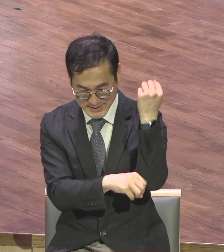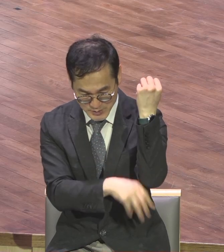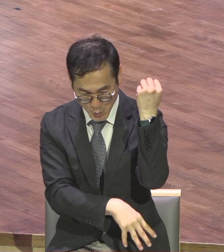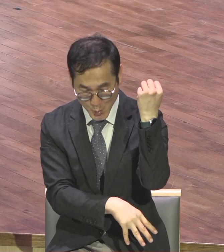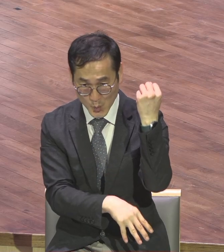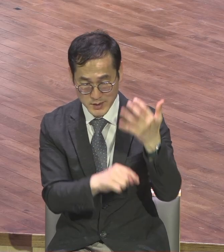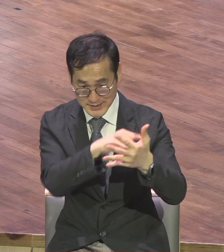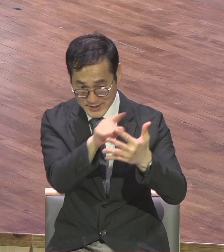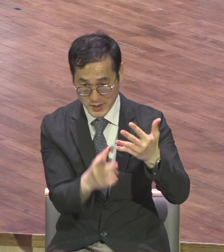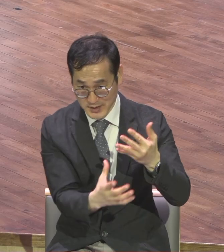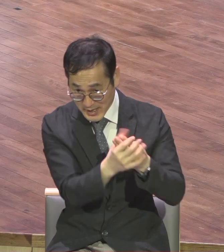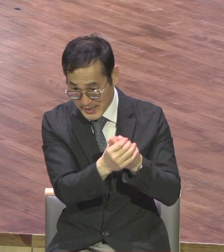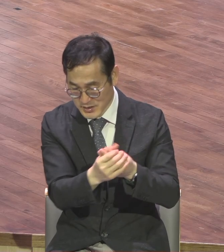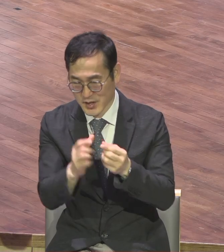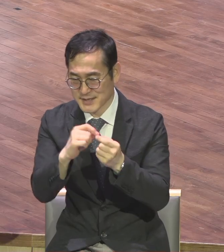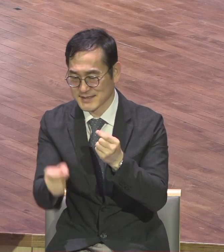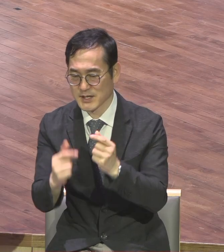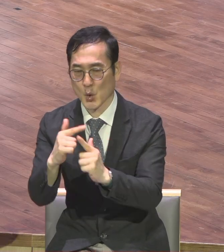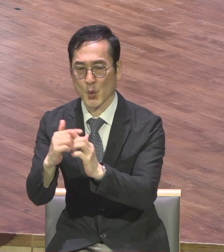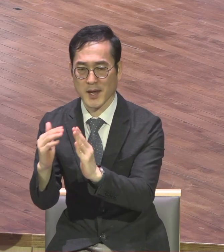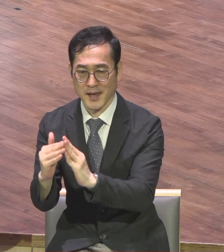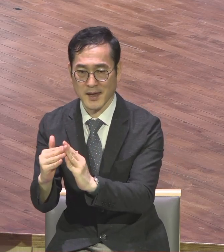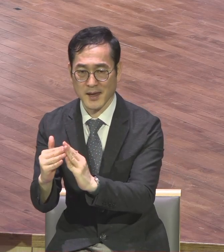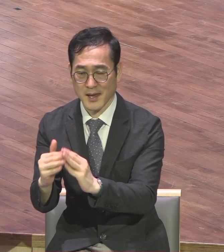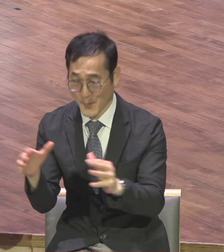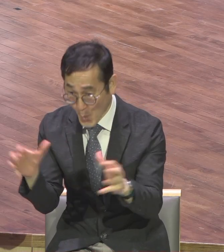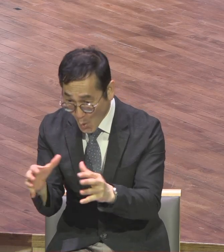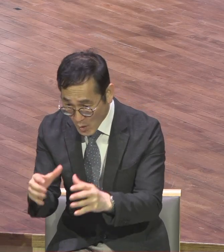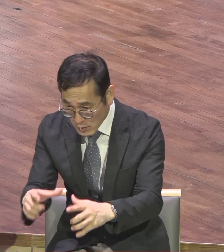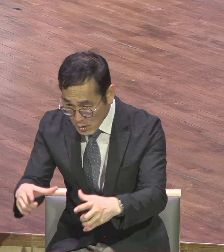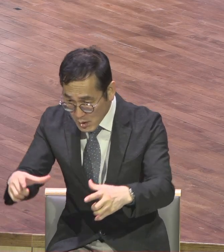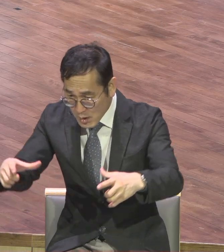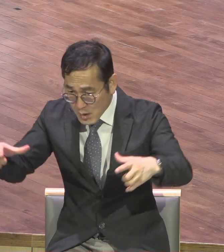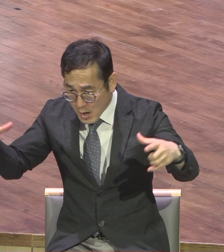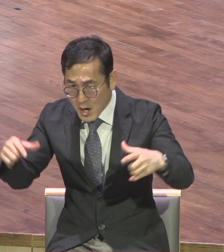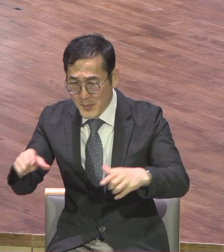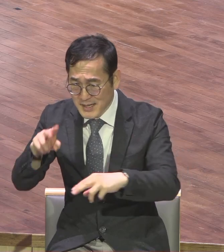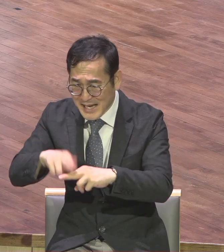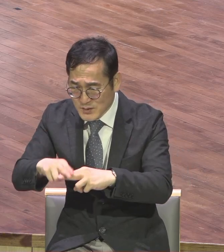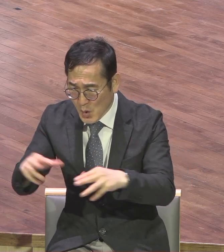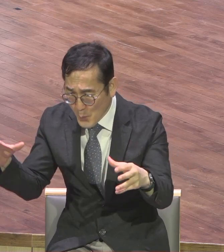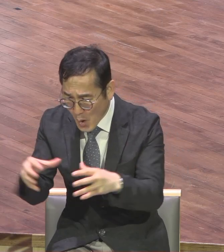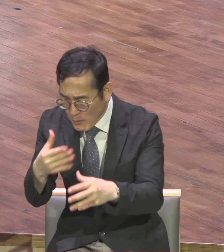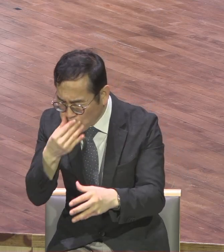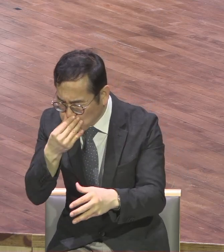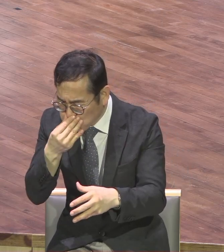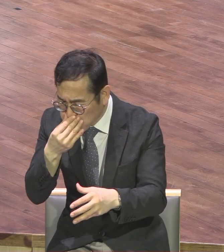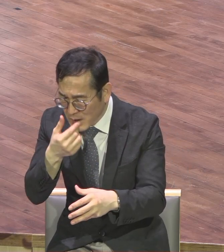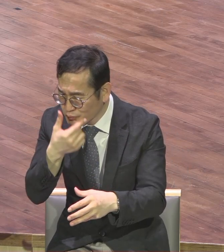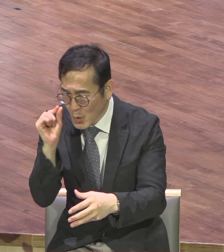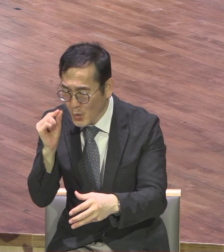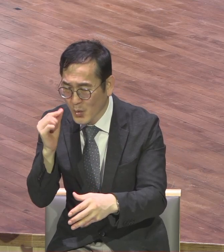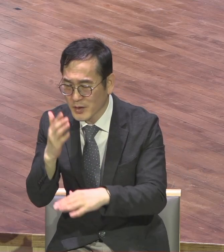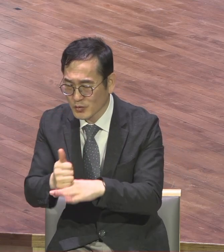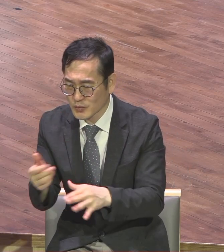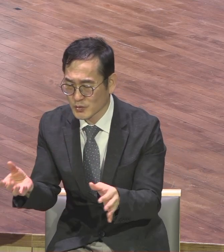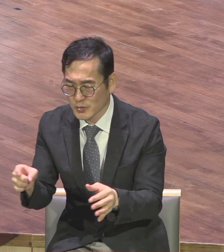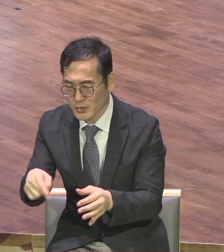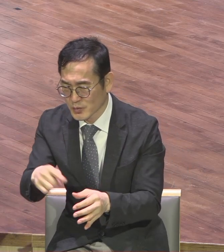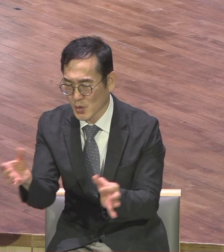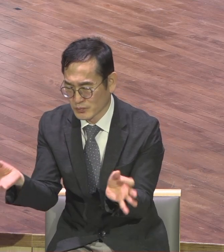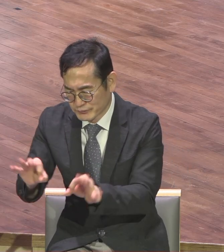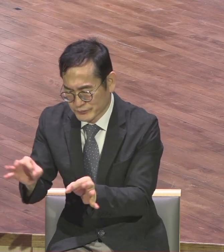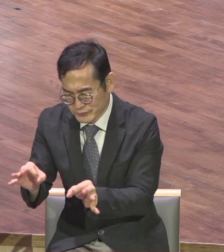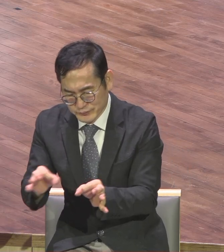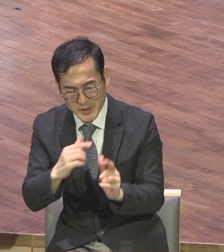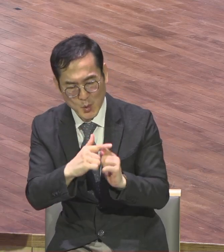당. 그 지역 사람들이 힘을 합쳐서 아니 너무 많이 모여서 이제 더 이상 장소가 부족하다 할 때 같이 다 헌신해가지고 그